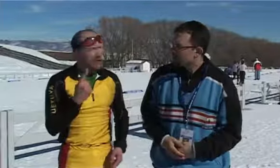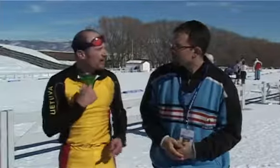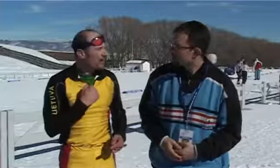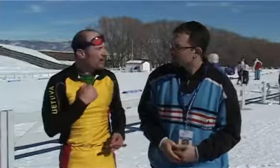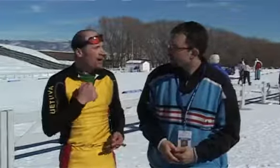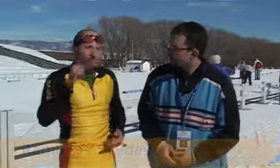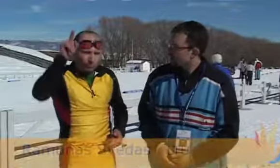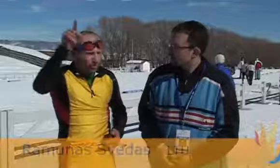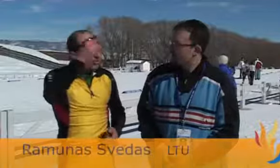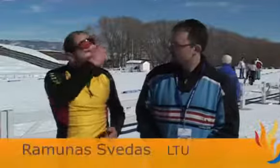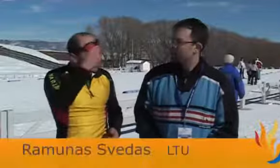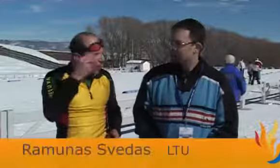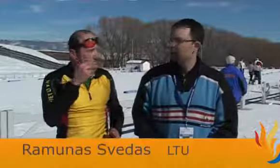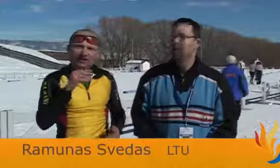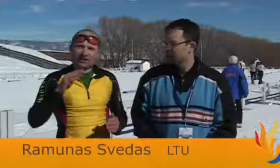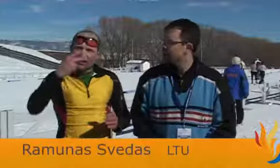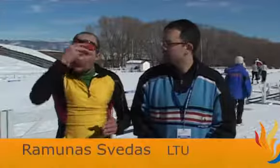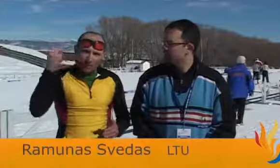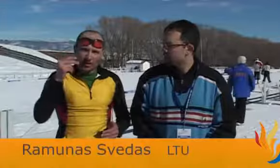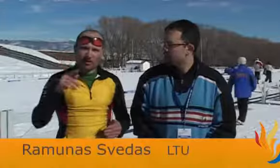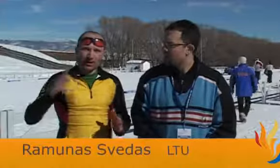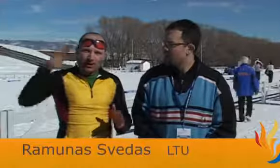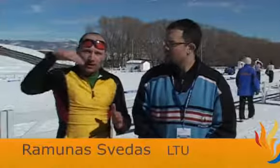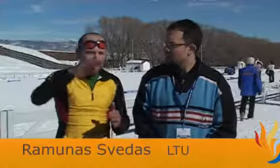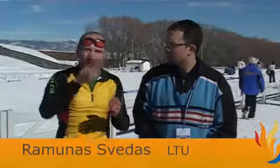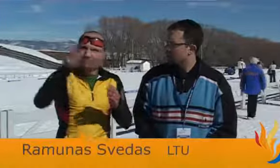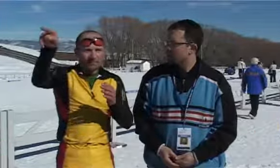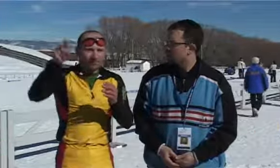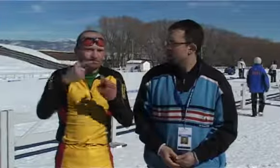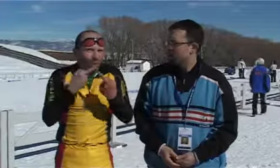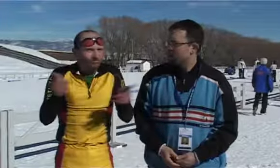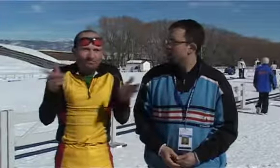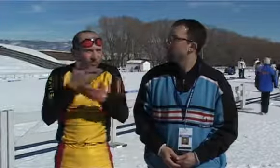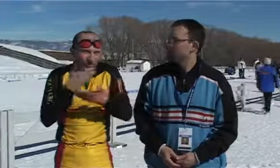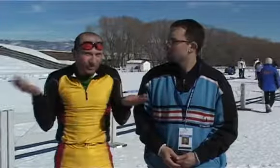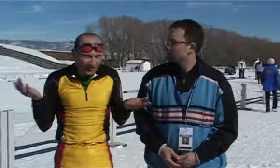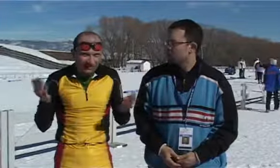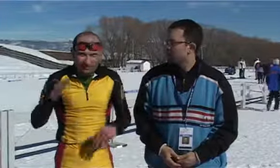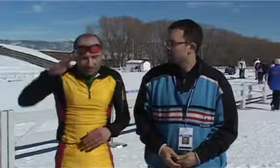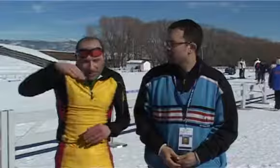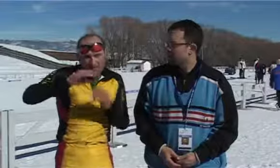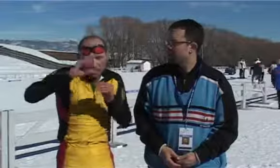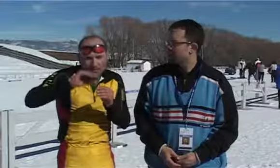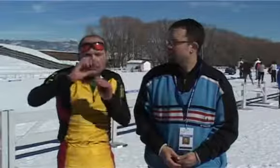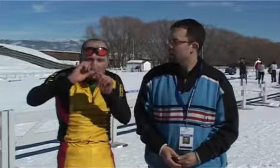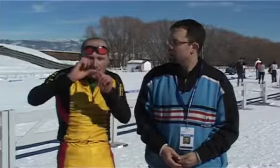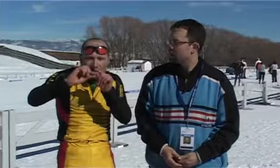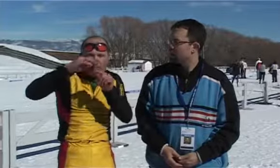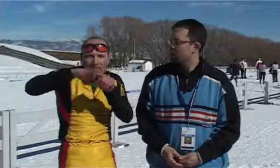Rundkurs? Ja, in Litauen ist es ganz anders als hier. Wir haben keine so Berge oder so